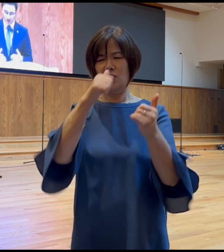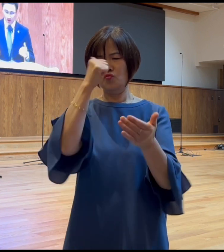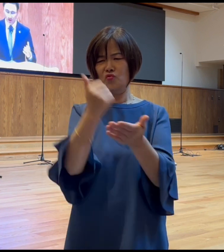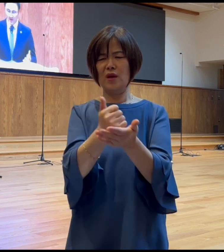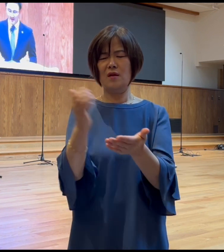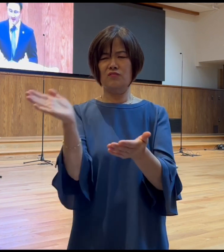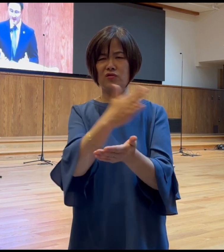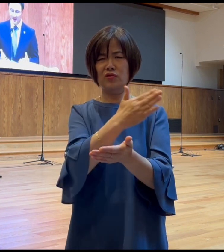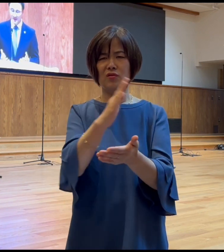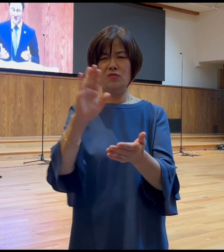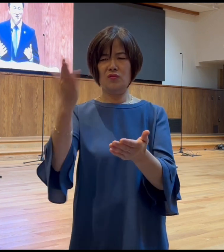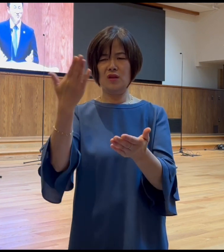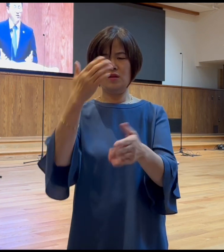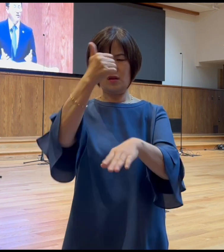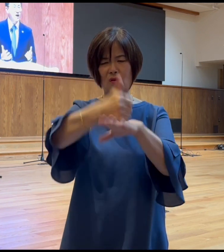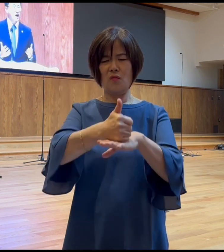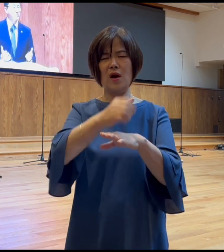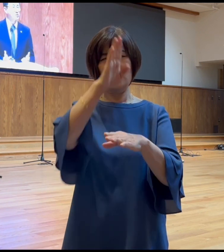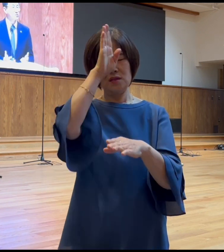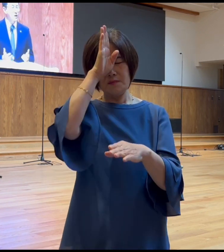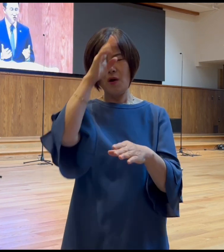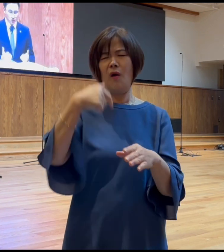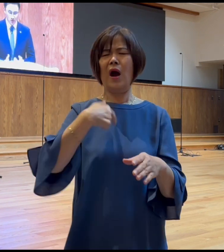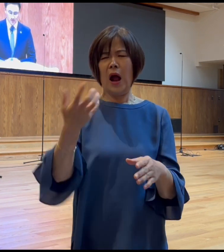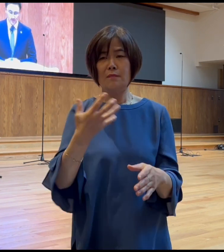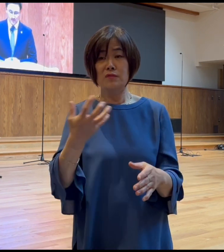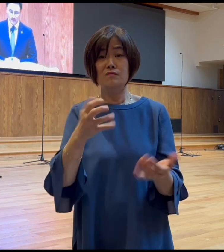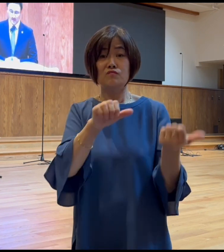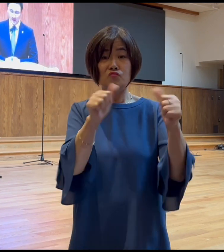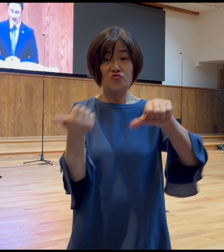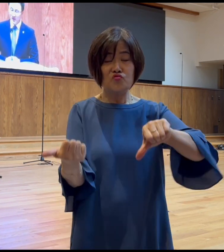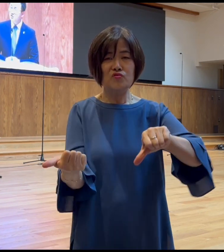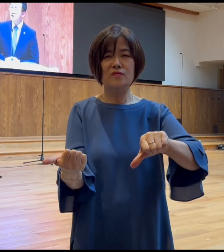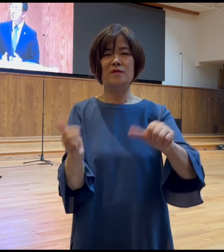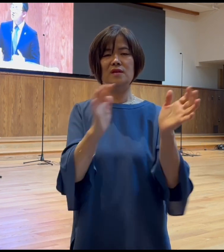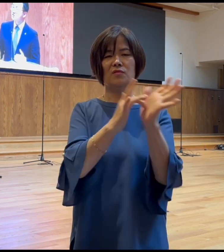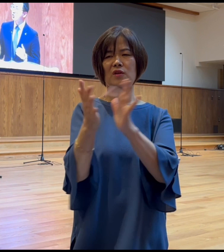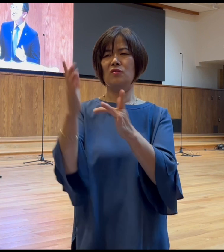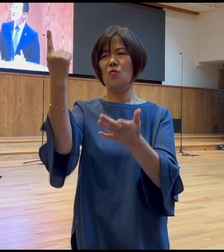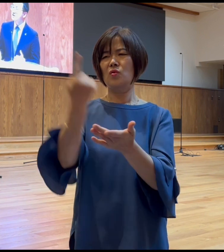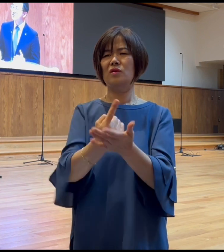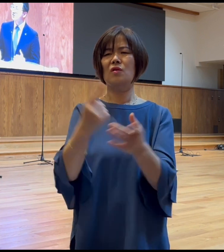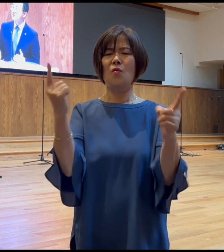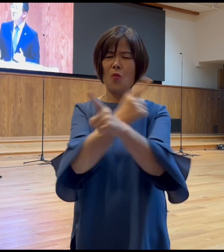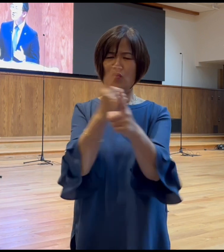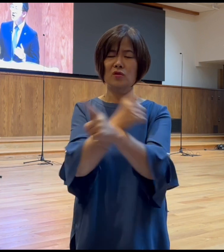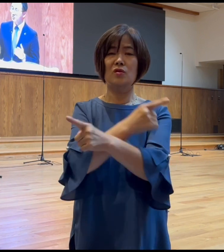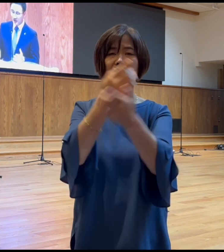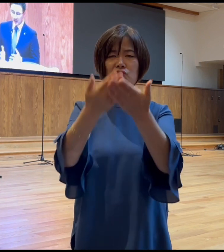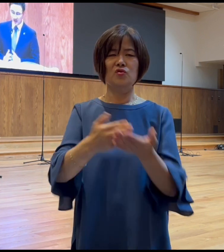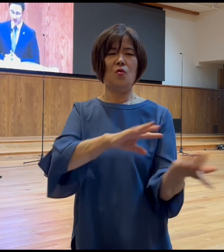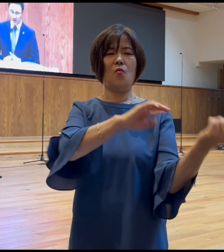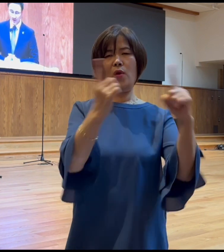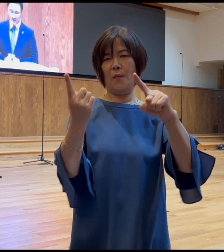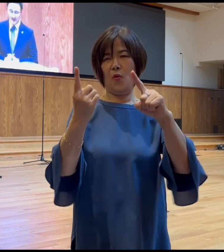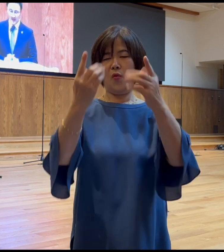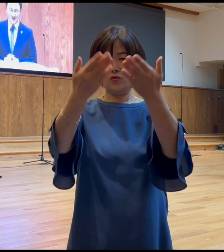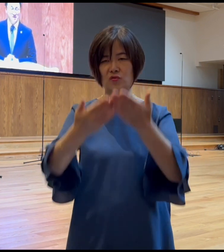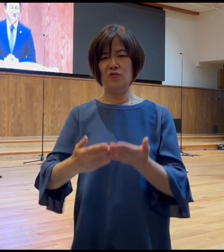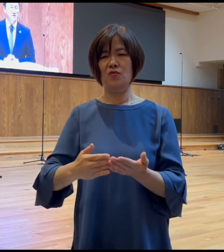비롯된 여러 결과들, 질병과 아픔과 죽음, 예수님께서 오셔서 고치시고